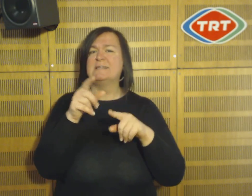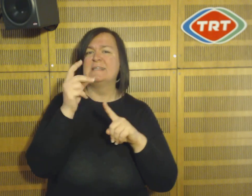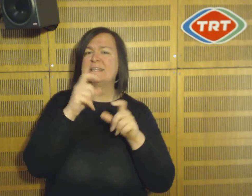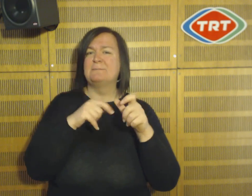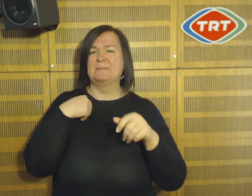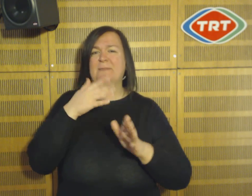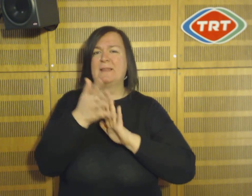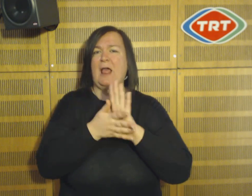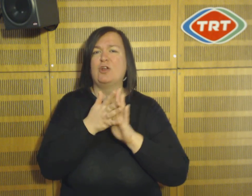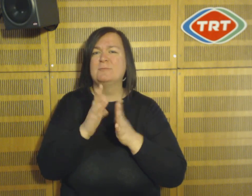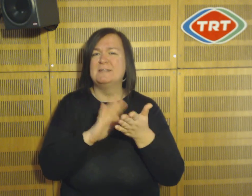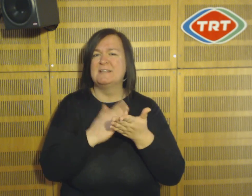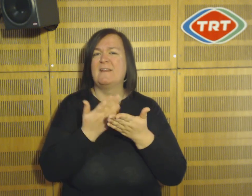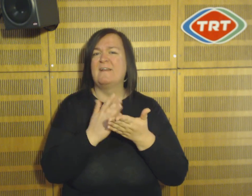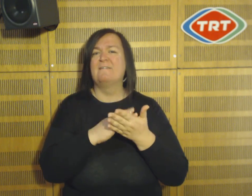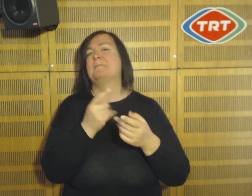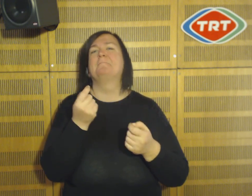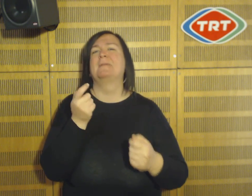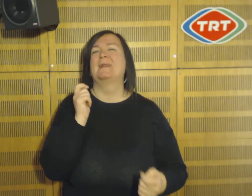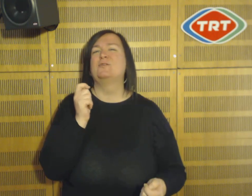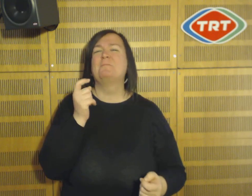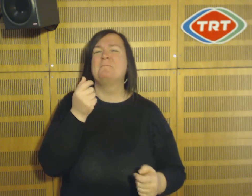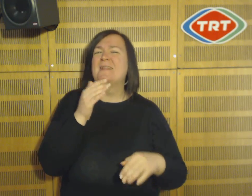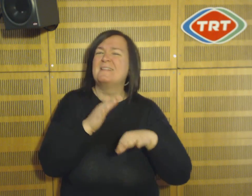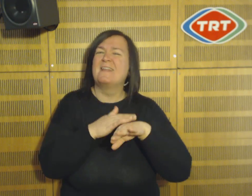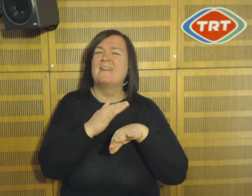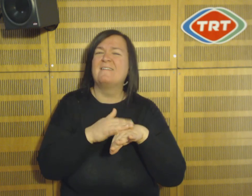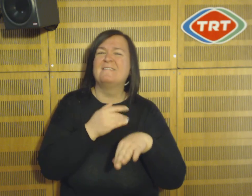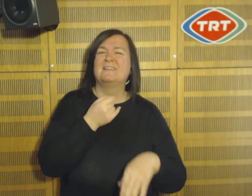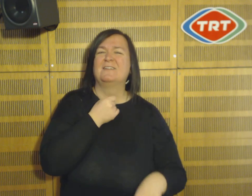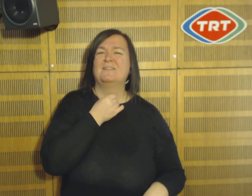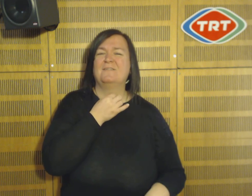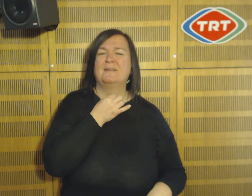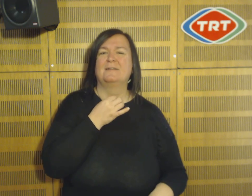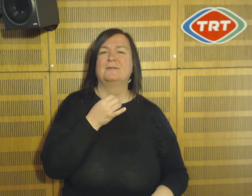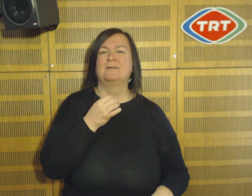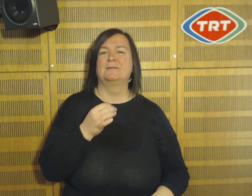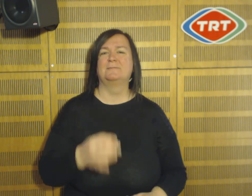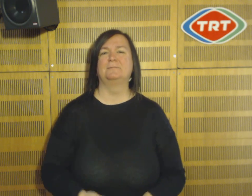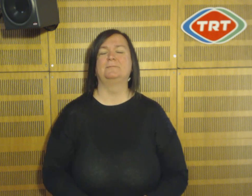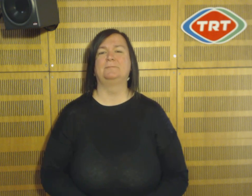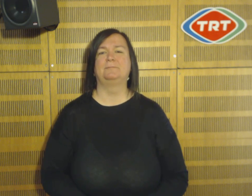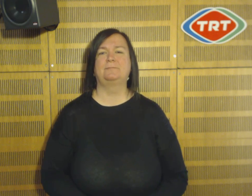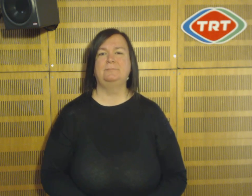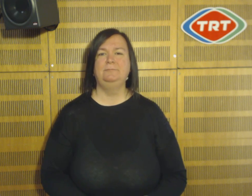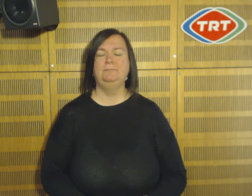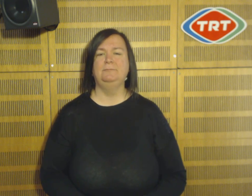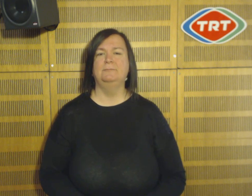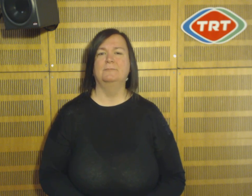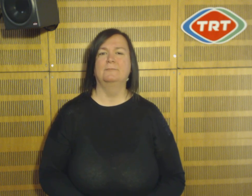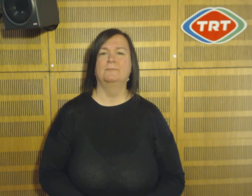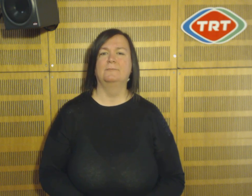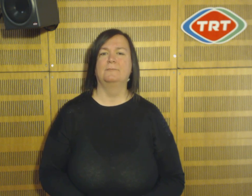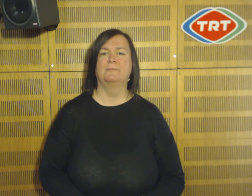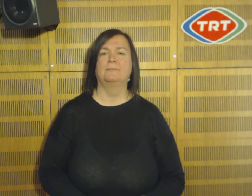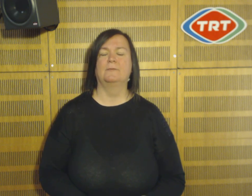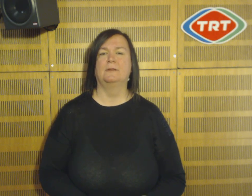da sizi çevirmekte zorlanmasına daha yavaş olabilirseniz Mümkün olursa tabii ki bunu sizden istemek doğru mu bilmiyorum Tab ki